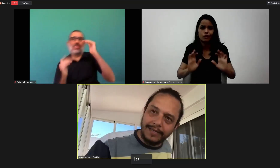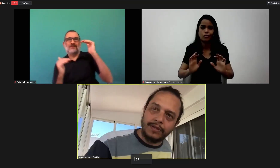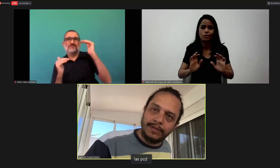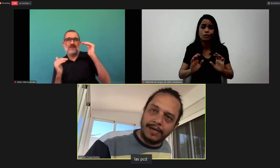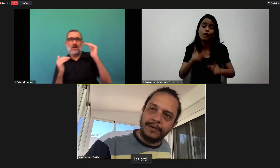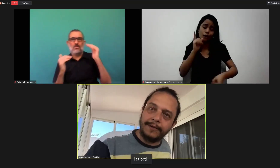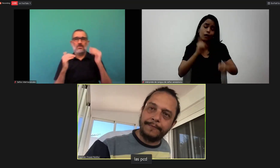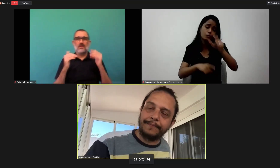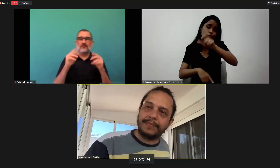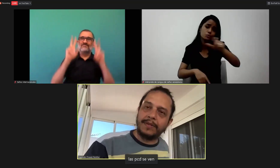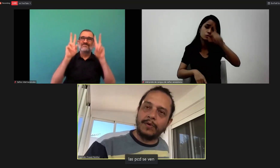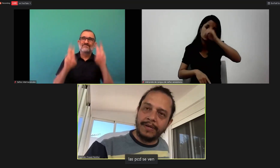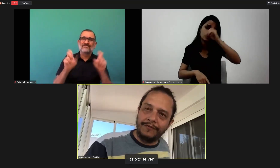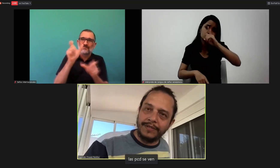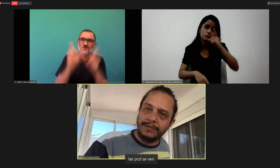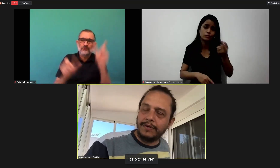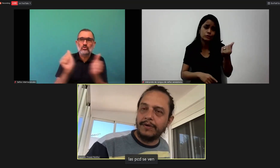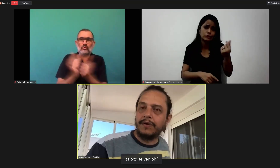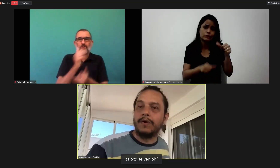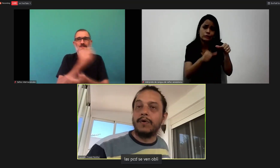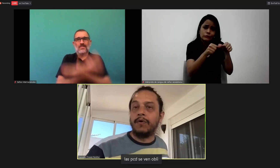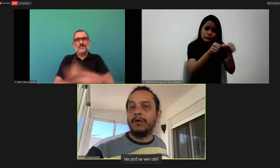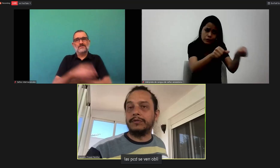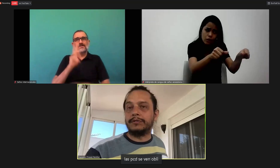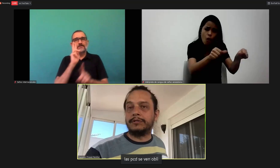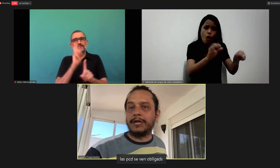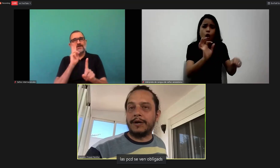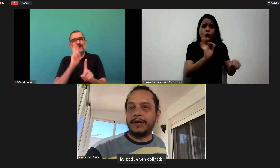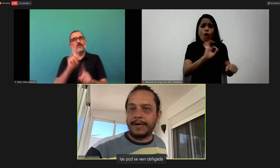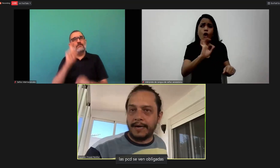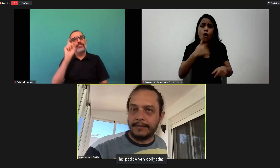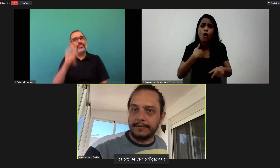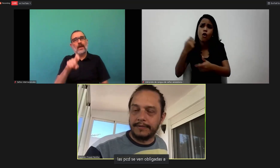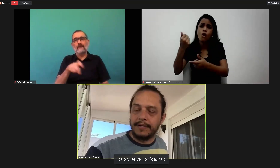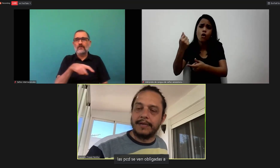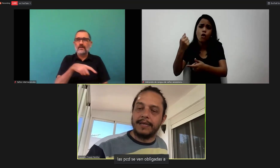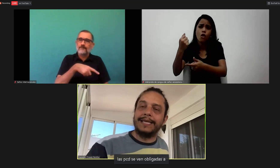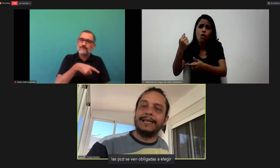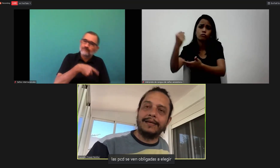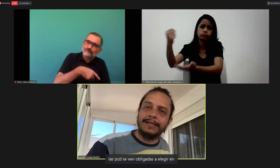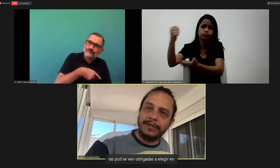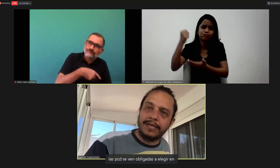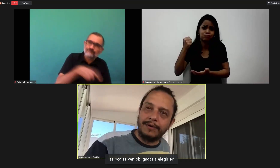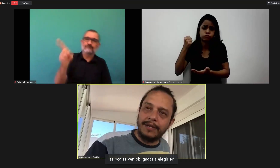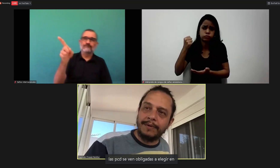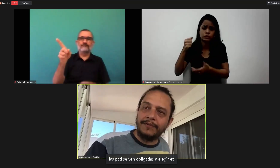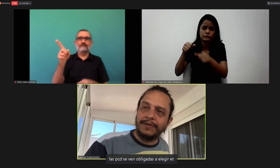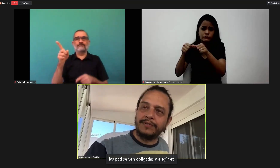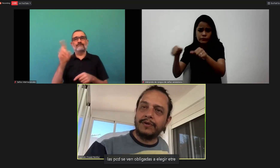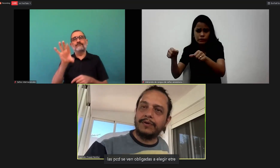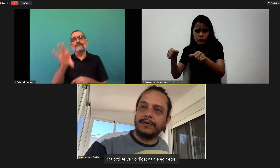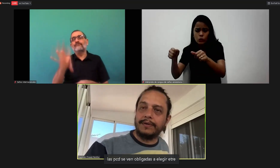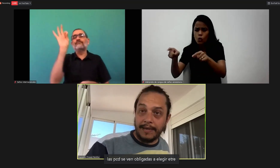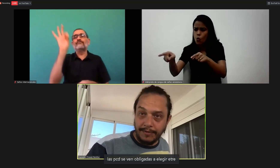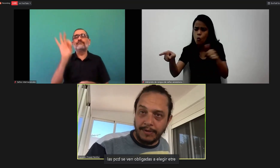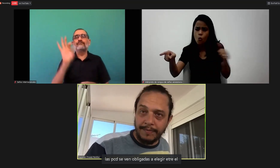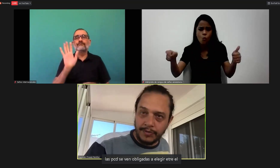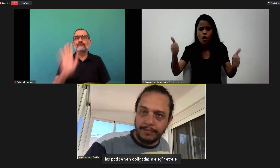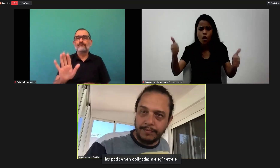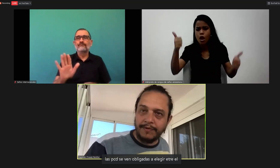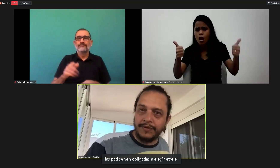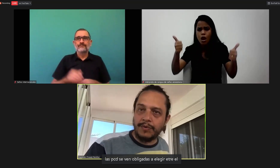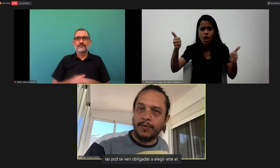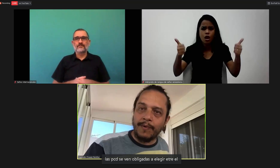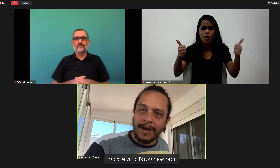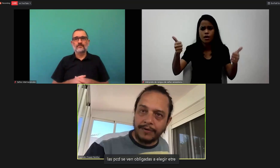un ingreso estable de un beneficio o trabajar. Y el ingreso estable del beneficio habitualmente